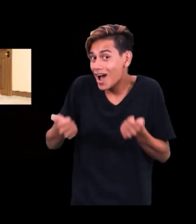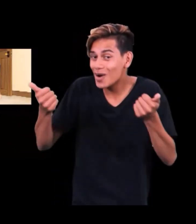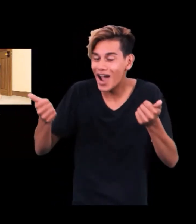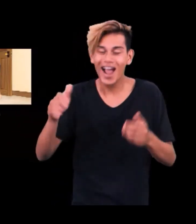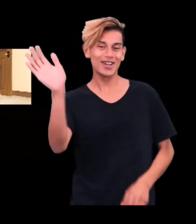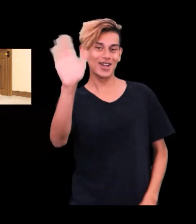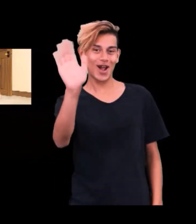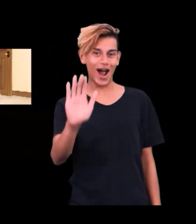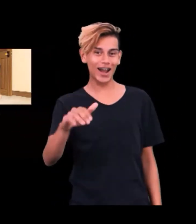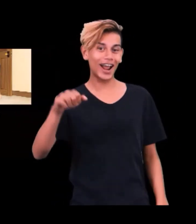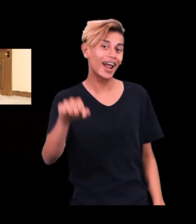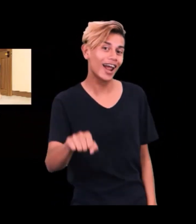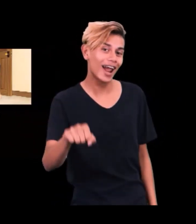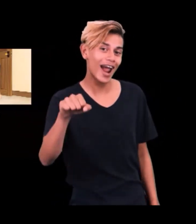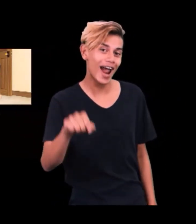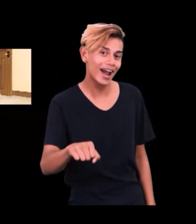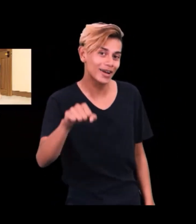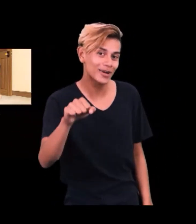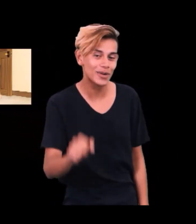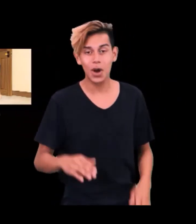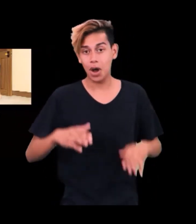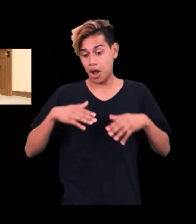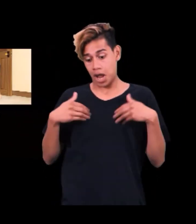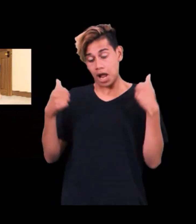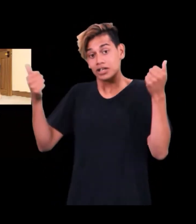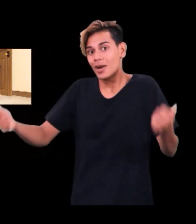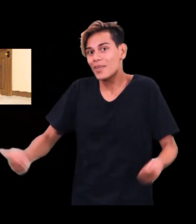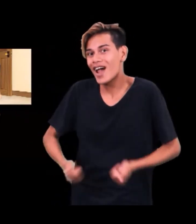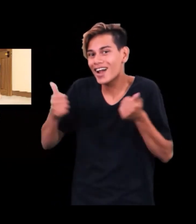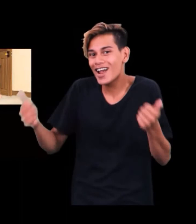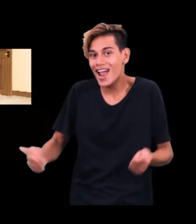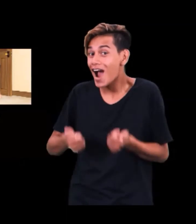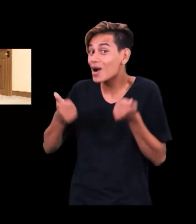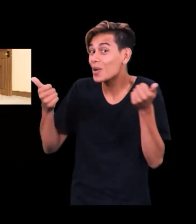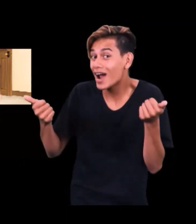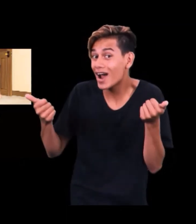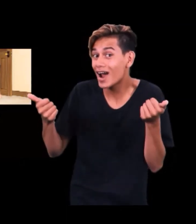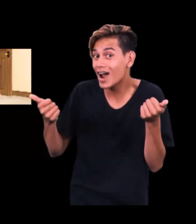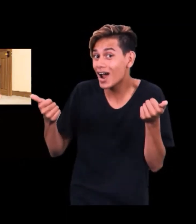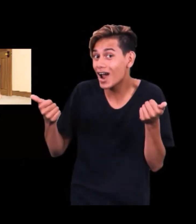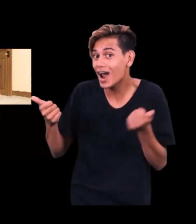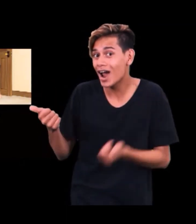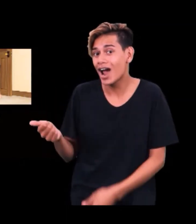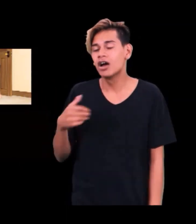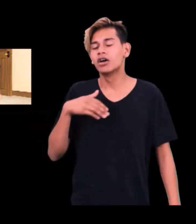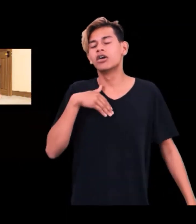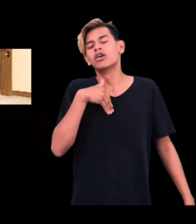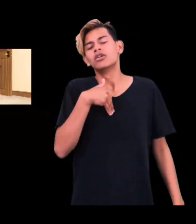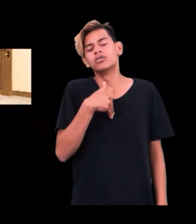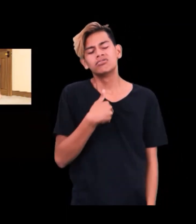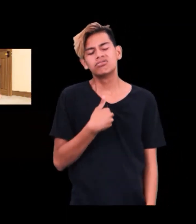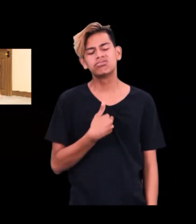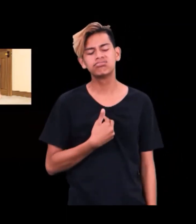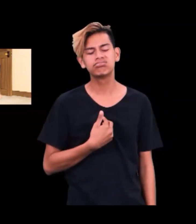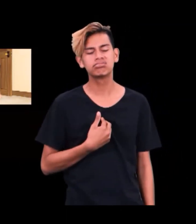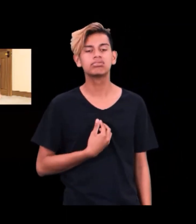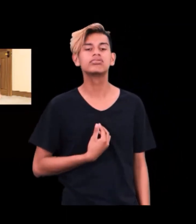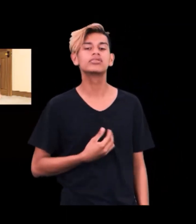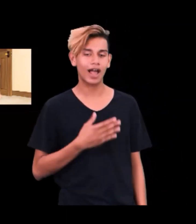koe. Kia ora e koro, ke te pehe a koe. Kei te ngenge